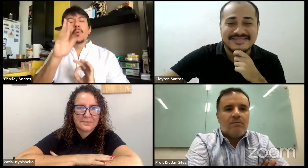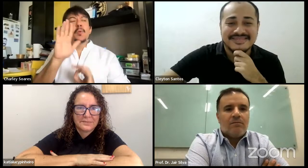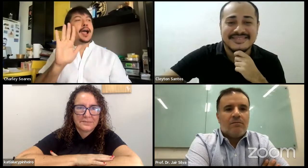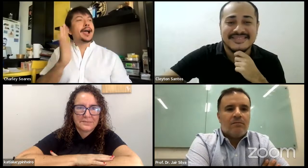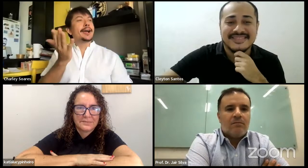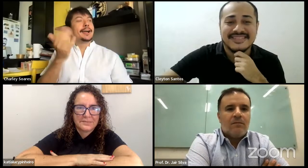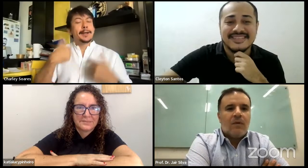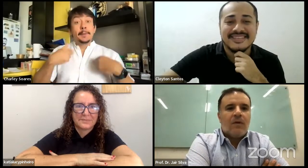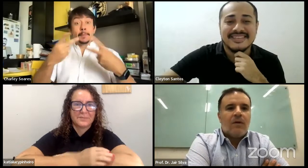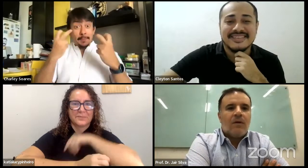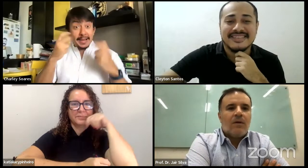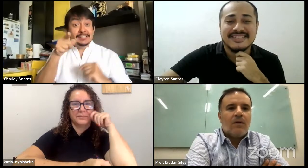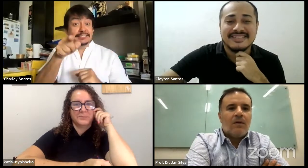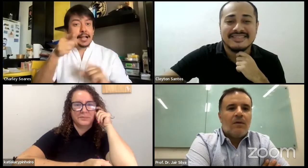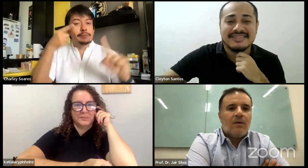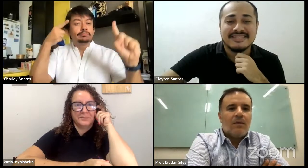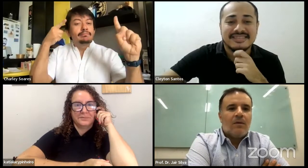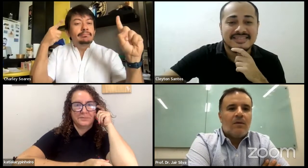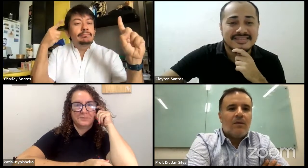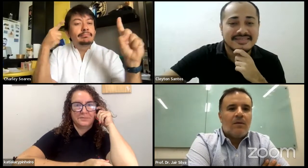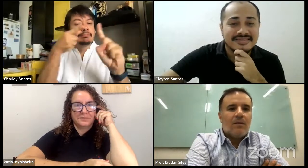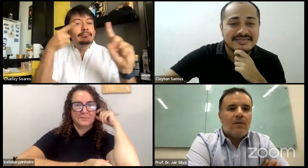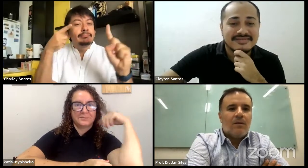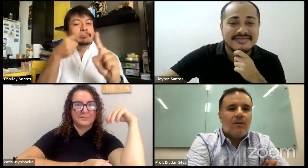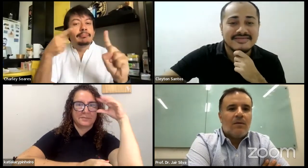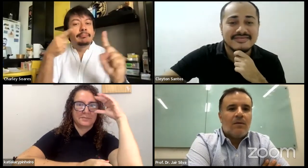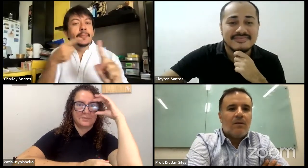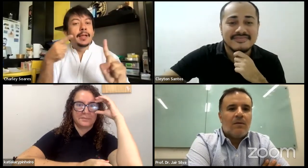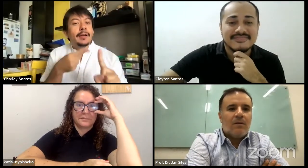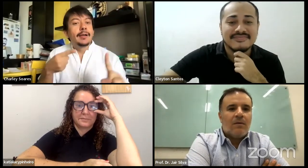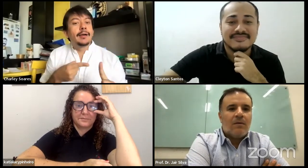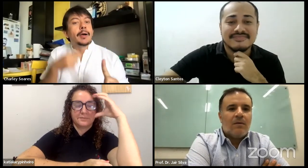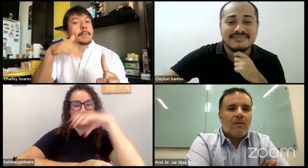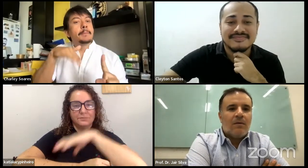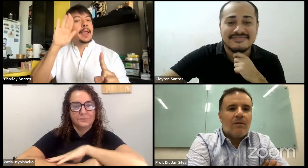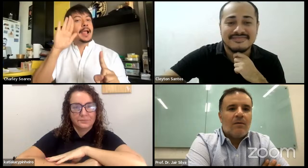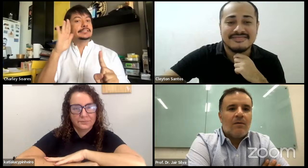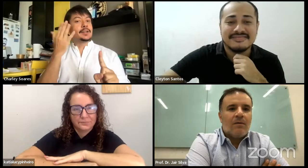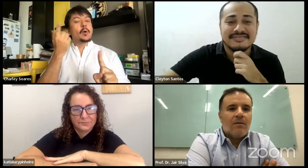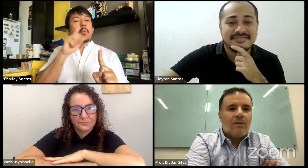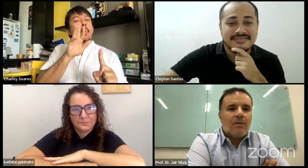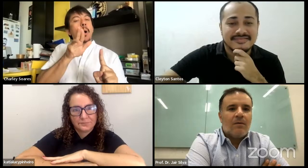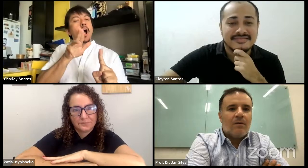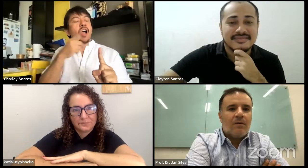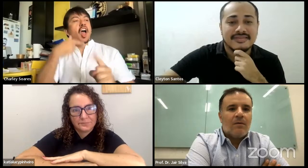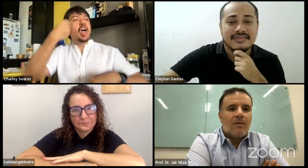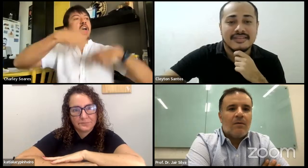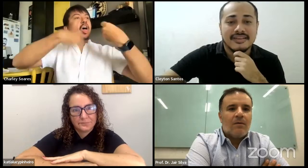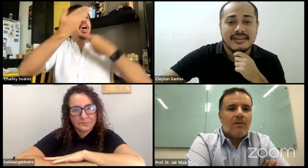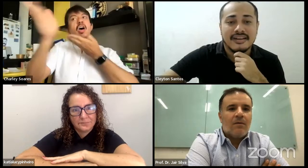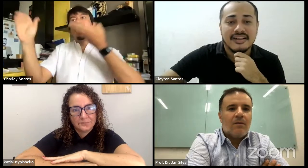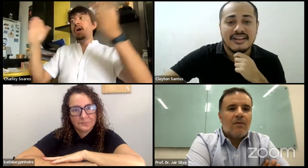A sua dissertação, muito bem organizada. E também eu notei que você